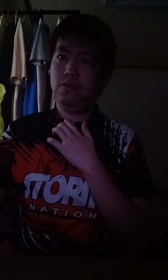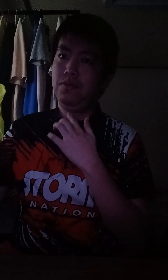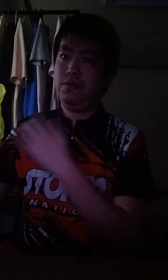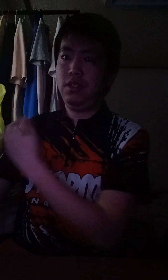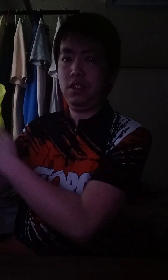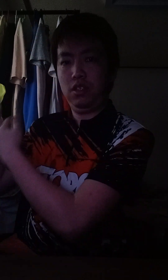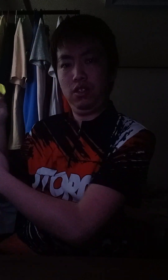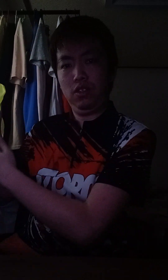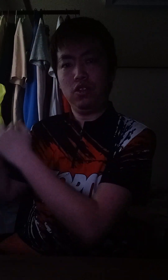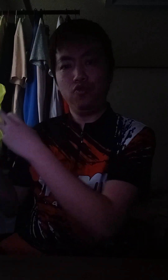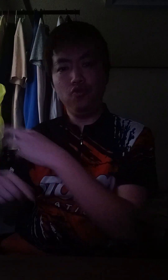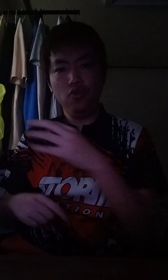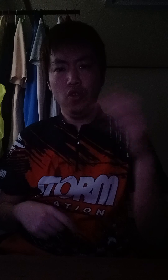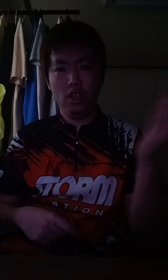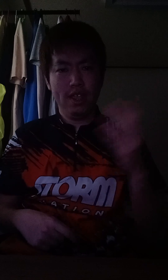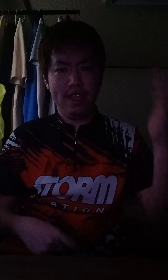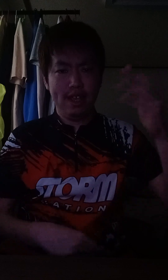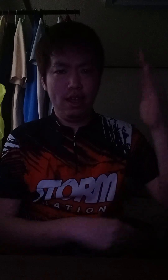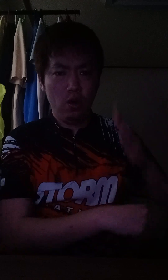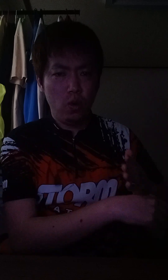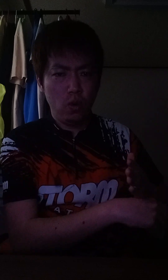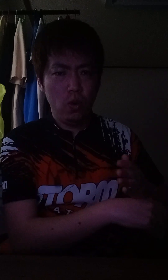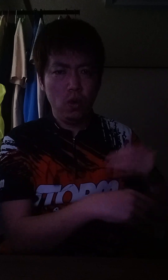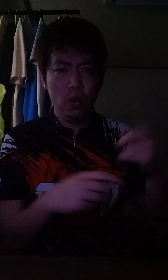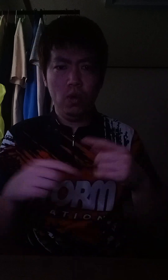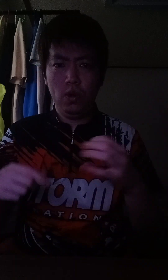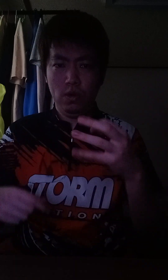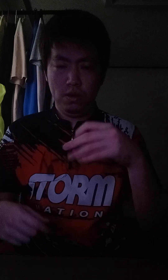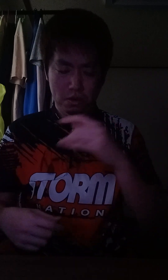이런 혈액순환이 잘 안 되고 이런 부작용을 겪게 됩니다.